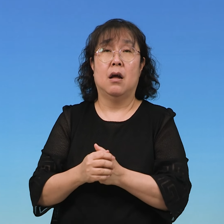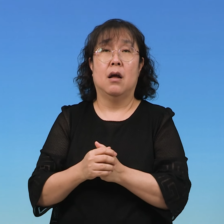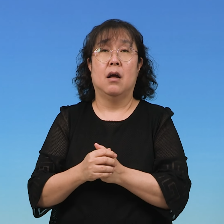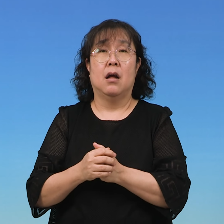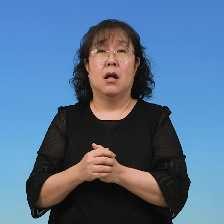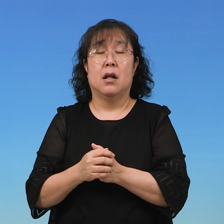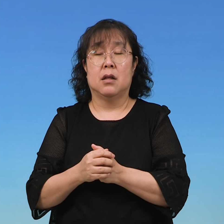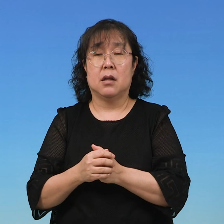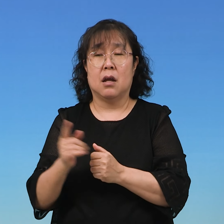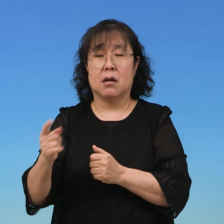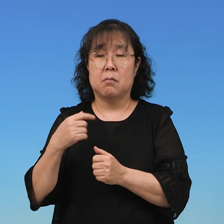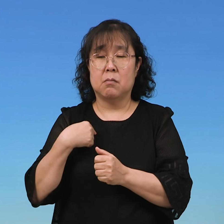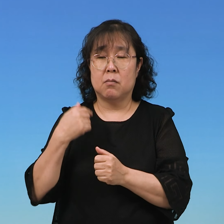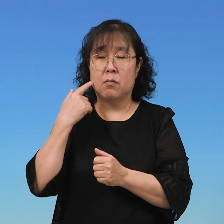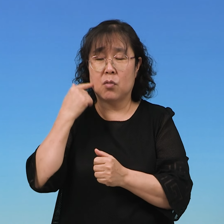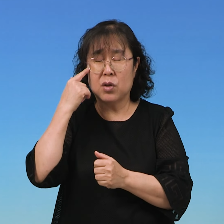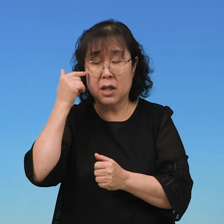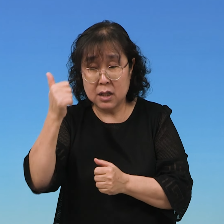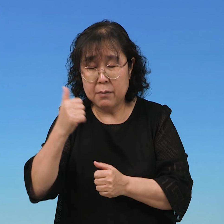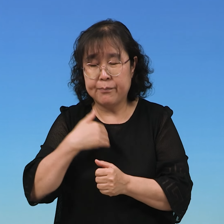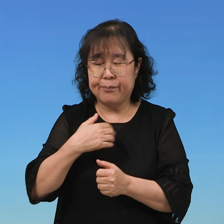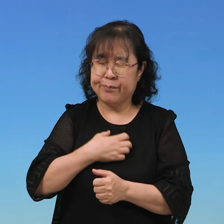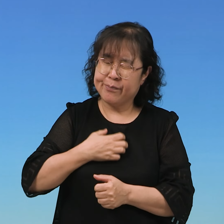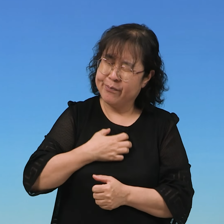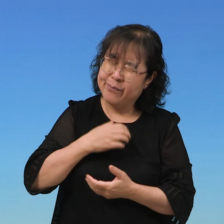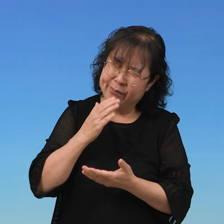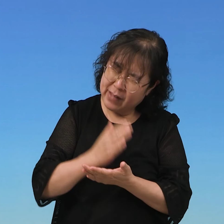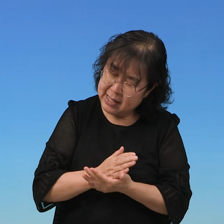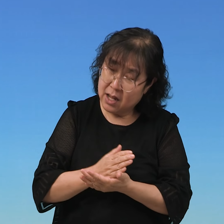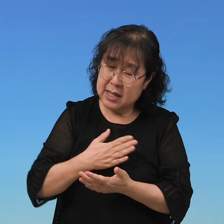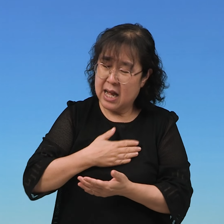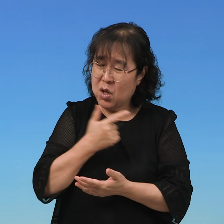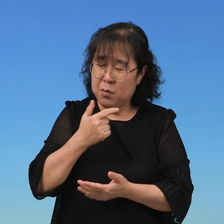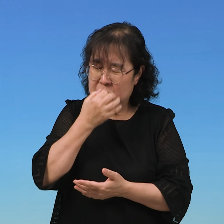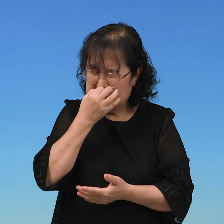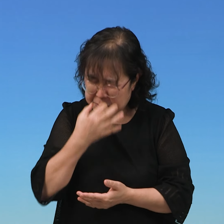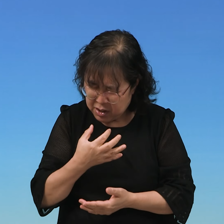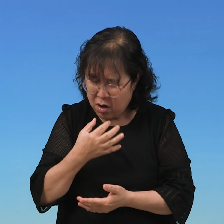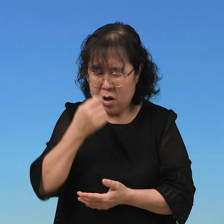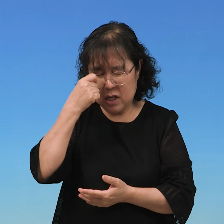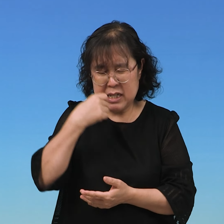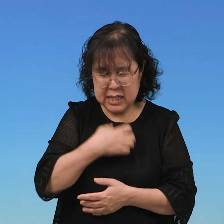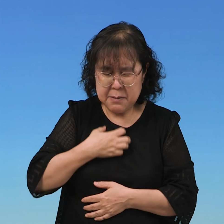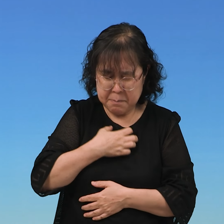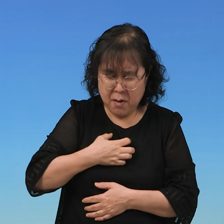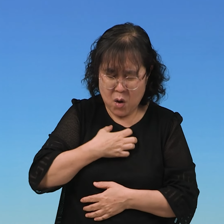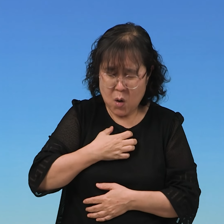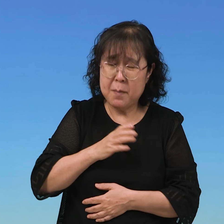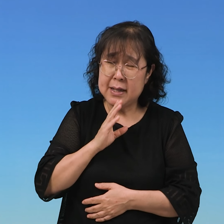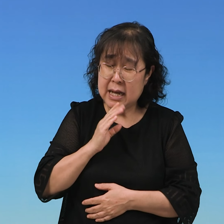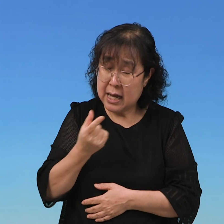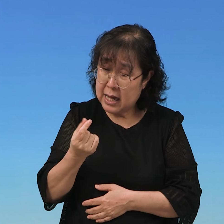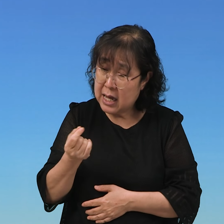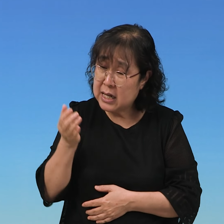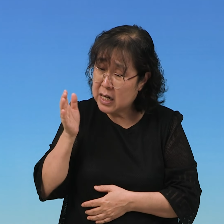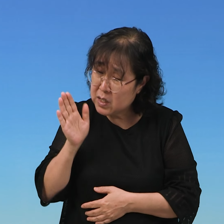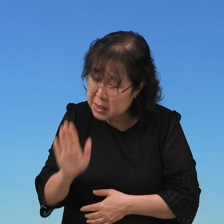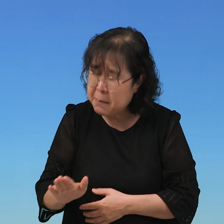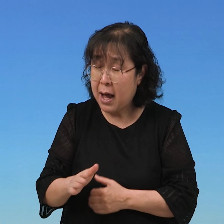거죠. 목사님, 저 너무 염려 안 하셔도 됩니다. 너무 슬프고 힘들고 어려운 그